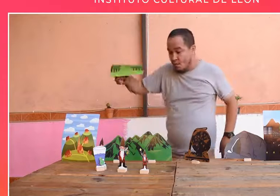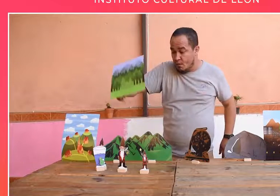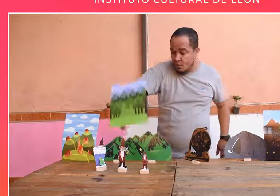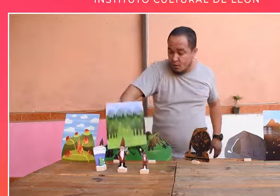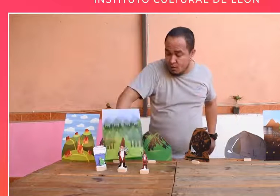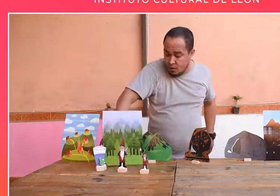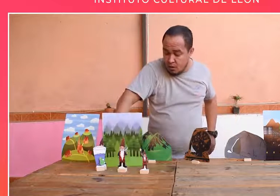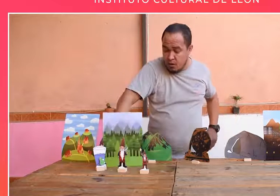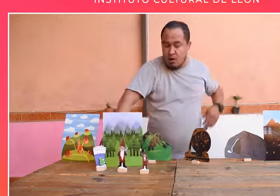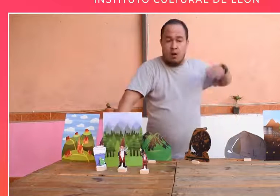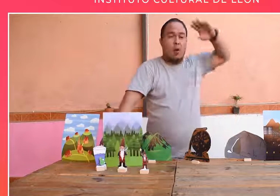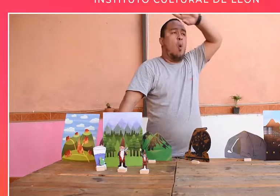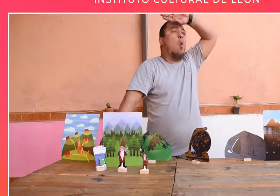salvarse.